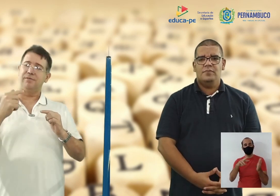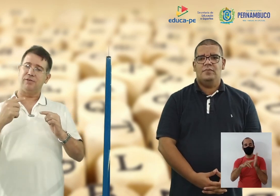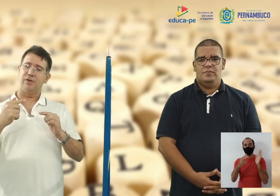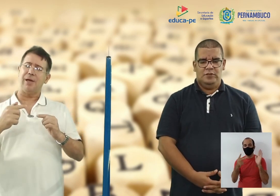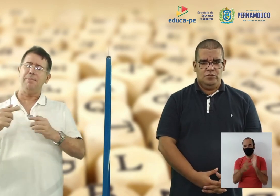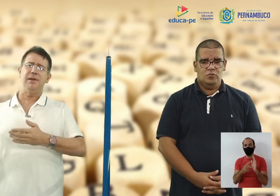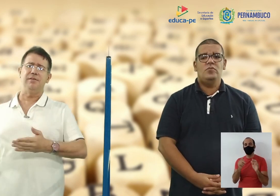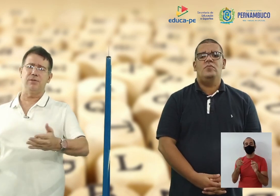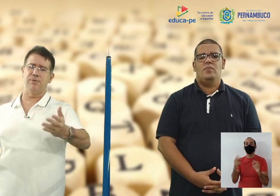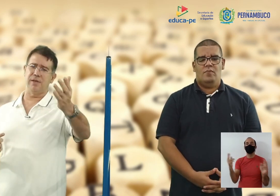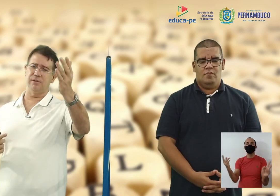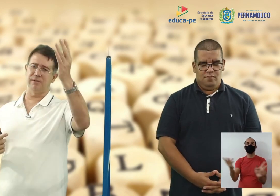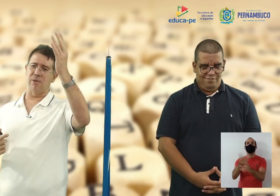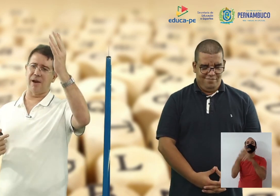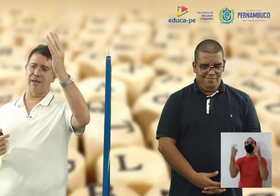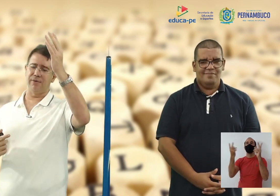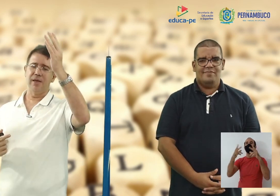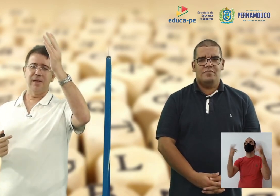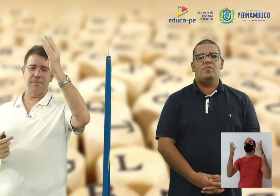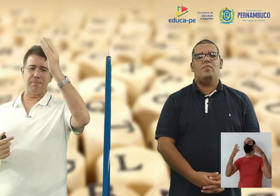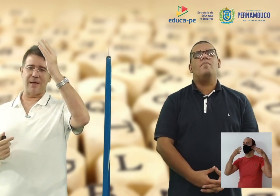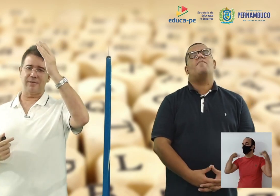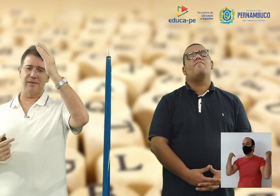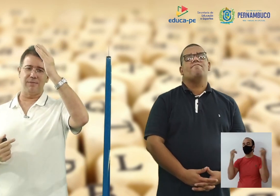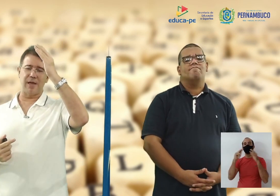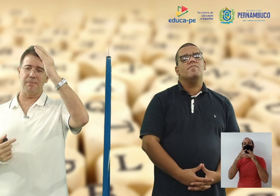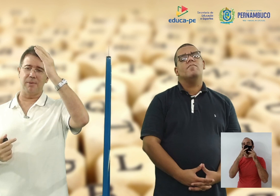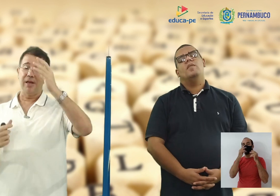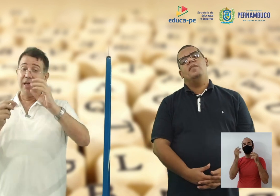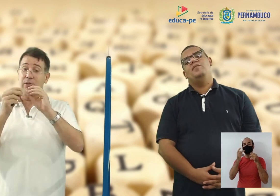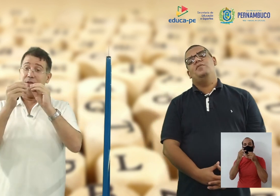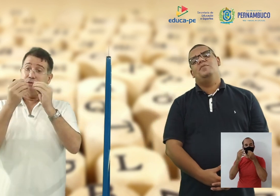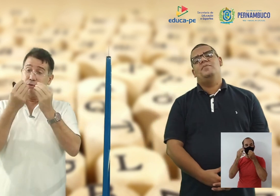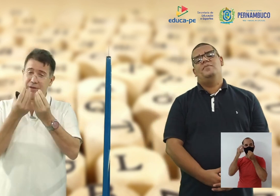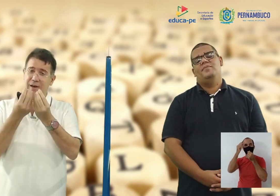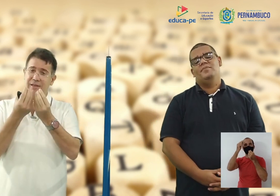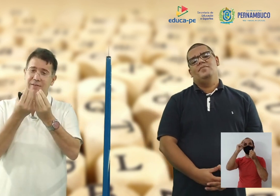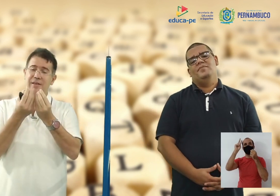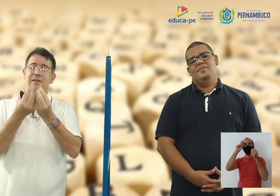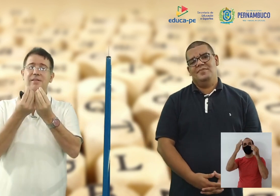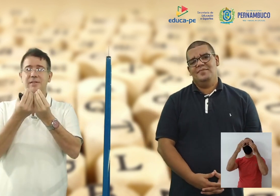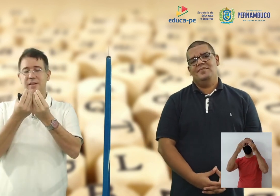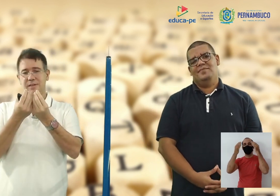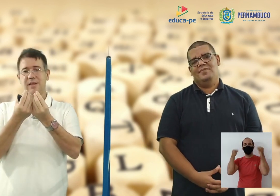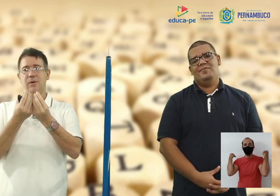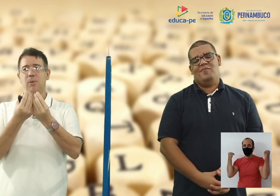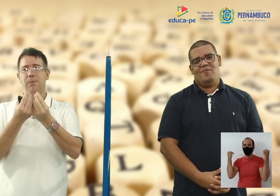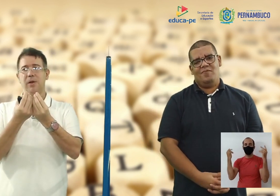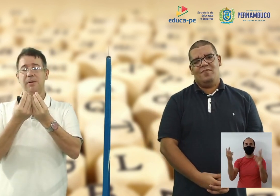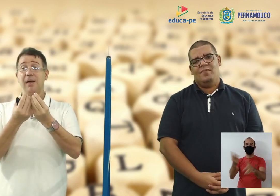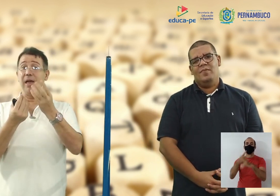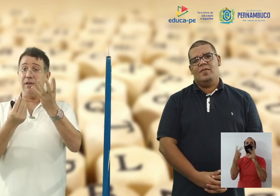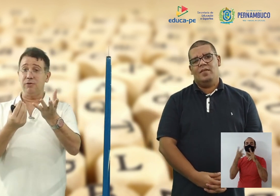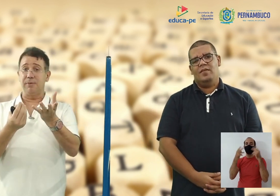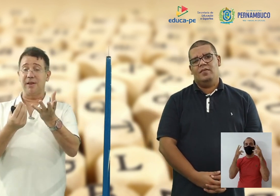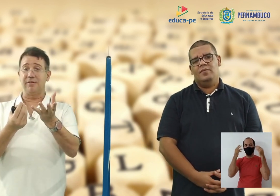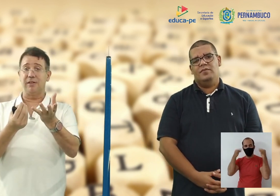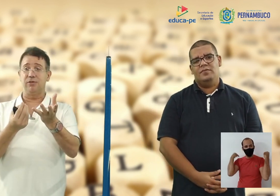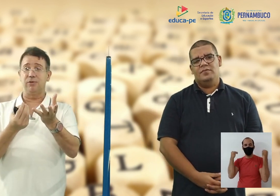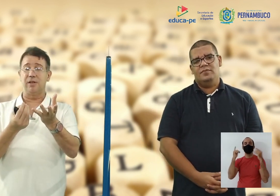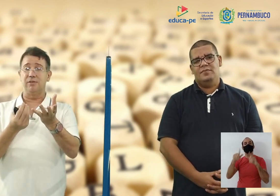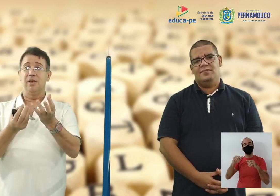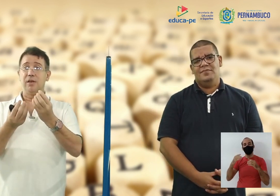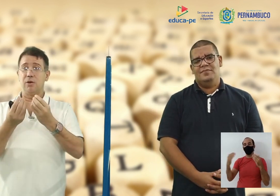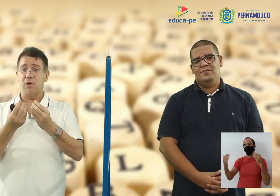algo passageiro, a brisa do vento tão leve, que passa, que vai embora. Então, a sutileza de entender o poema. É isso que,